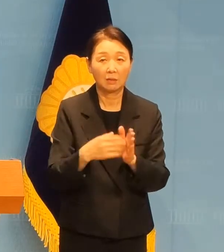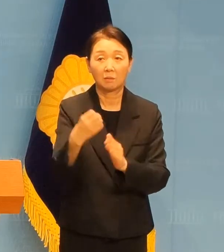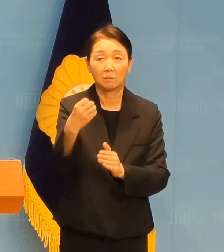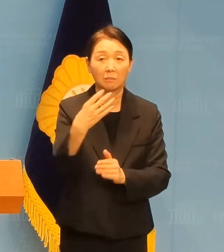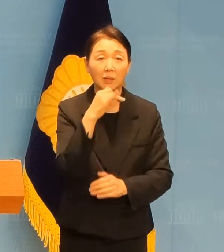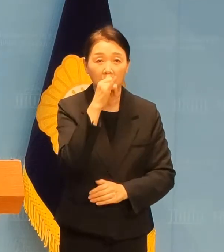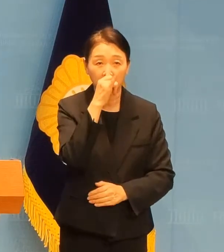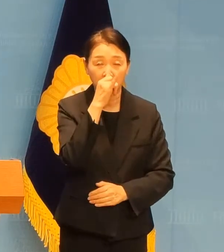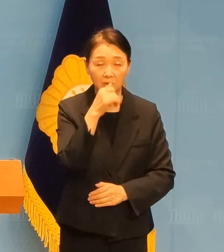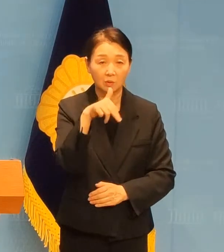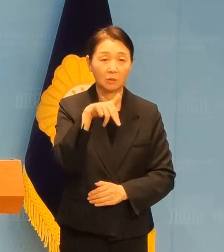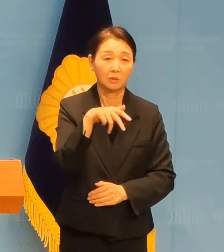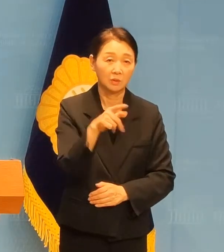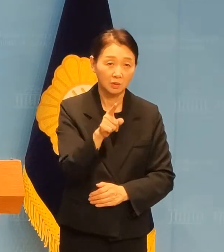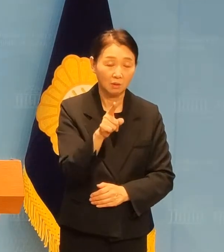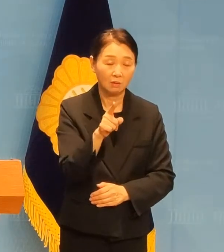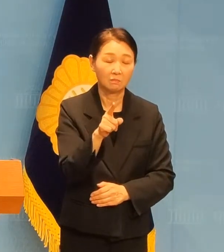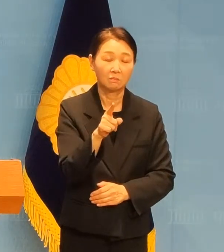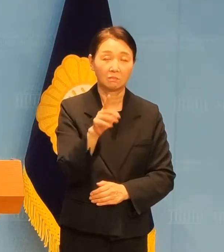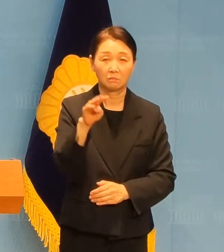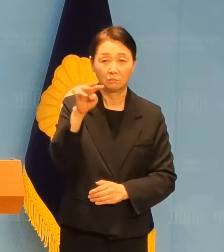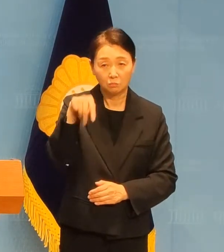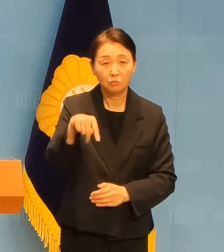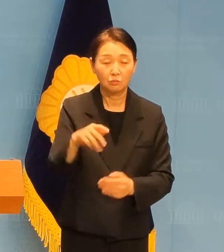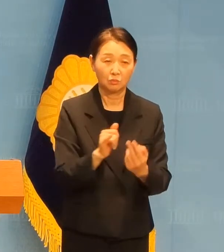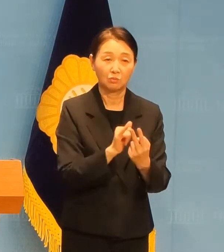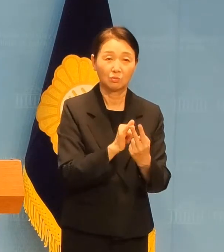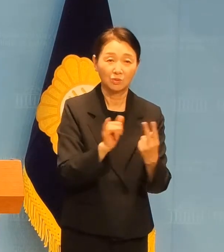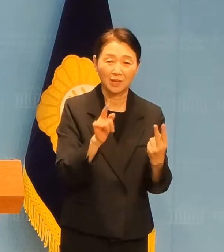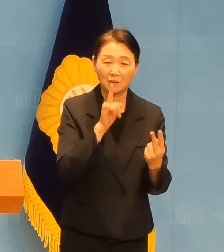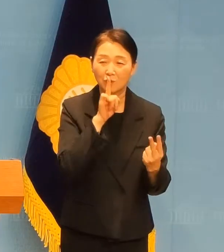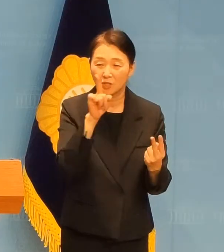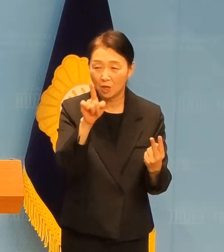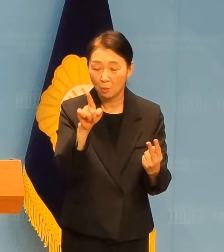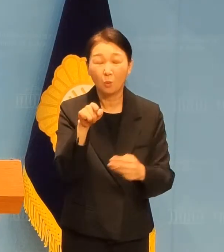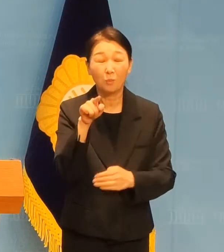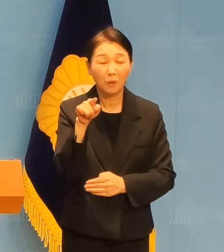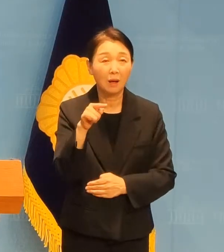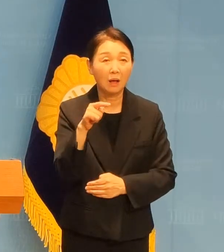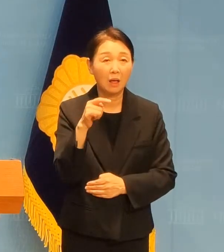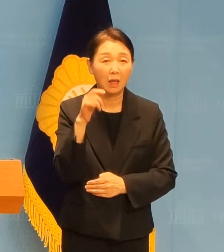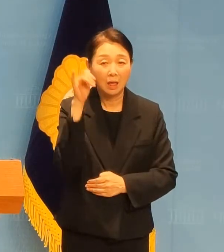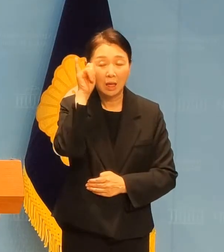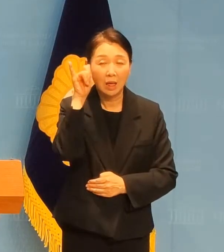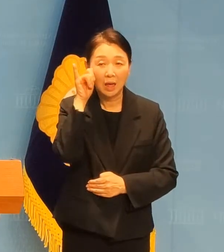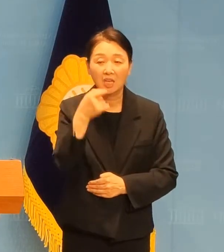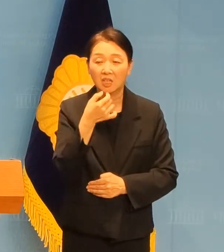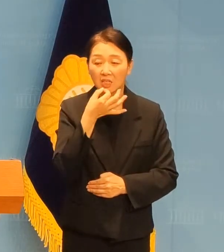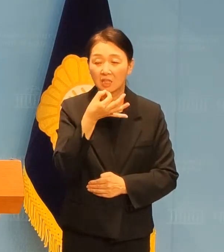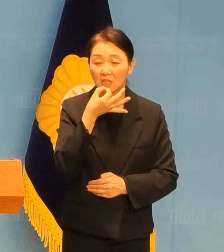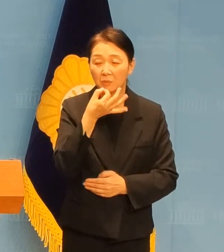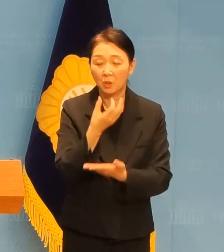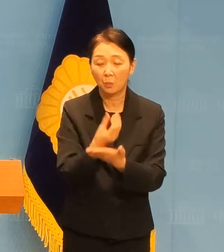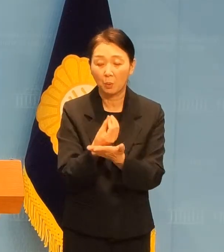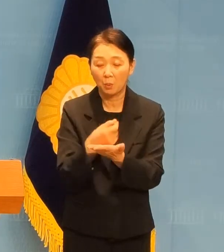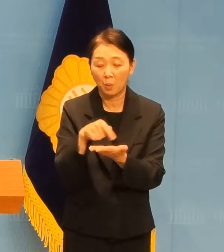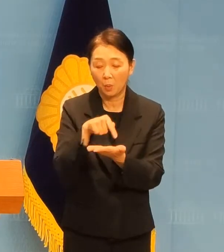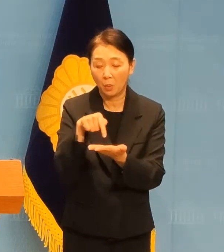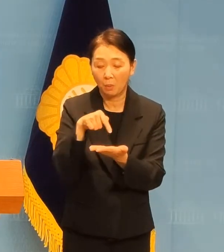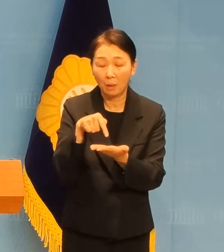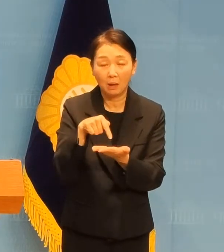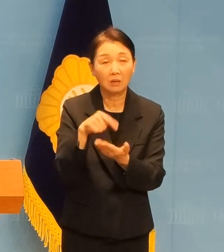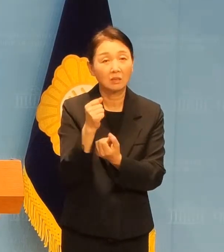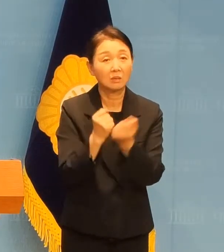하고, 서영교, 부승찬 의원은 재벌합시고 내민 AI 조작 음성의 진위조차